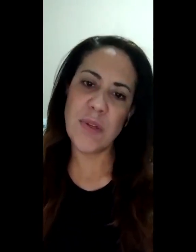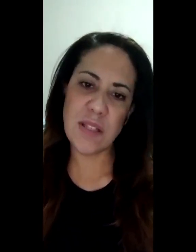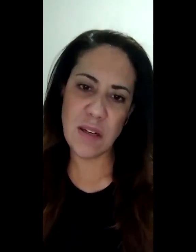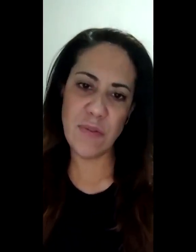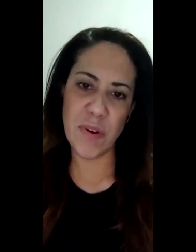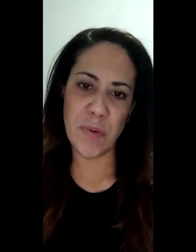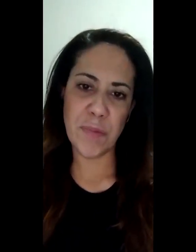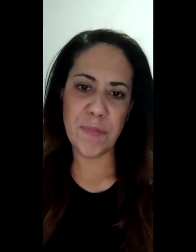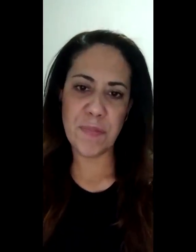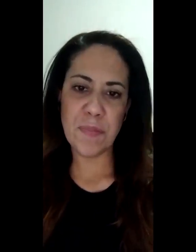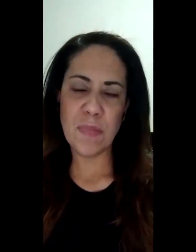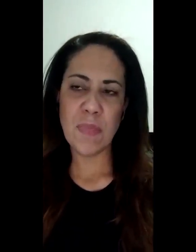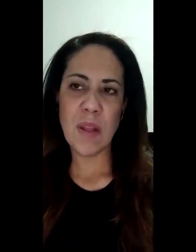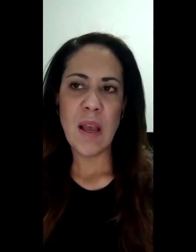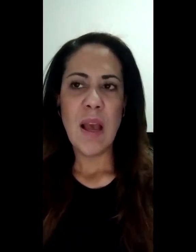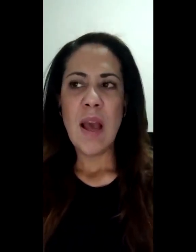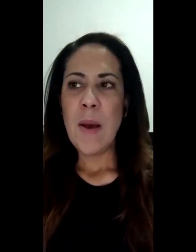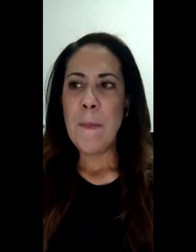Siddhartha então descreveu: